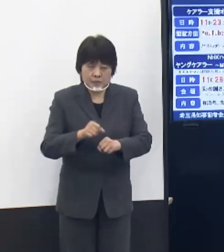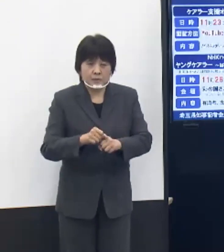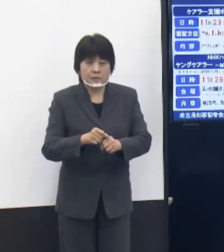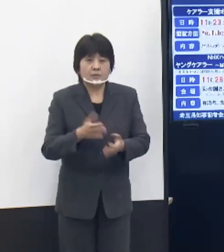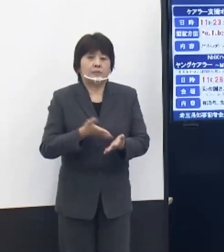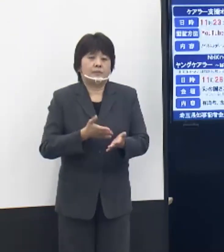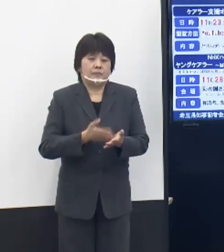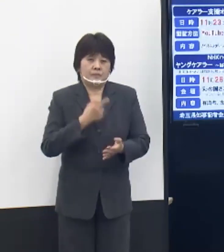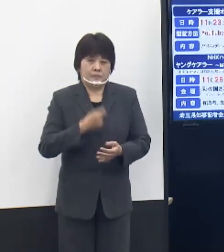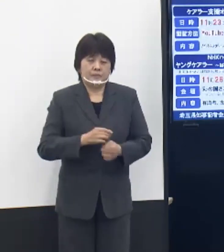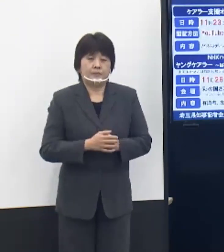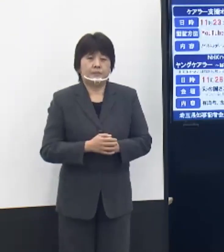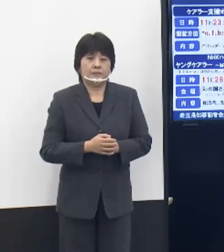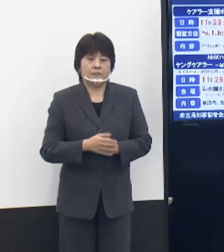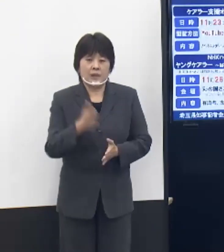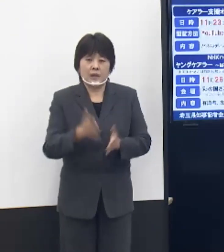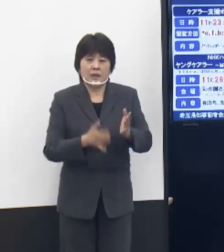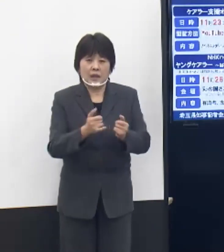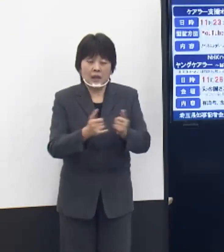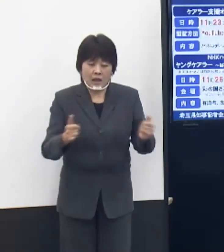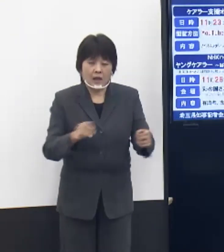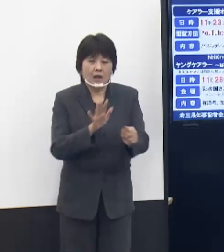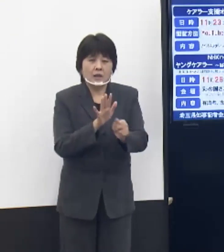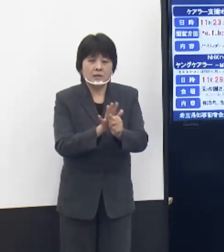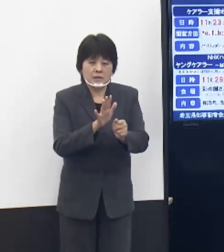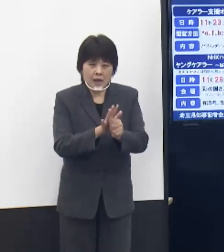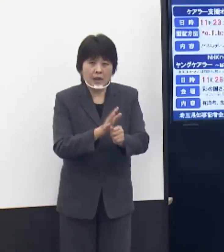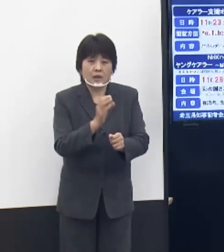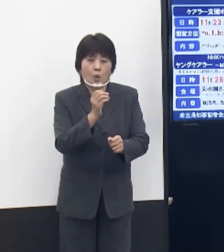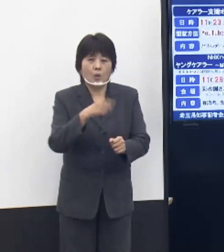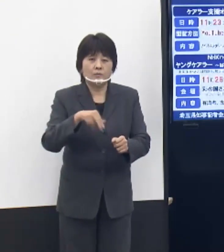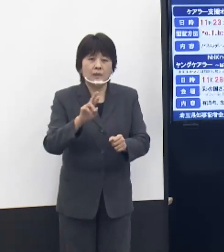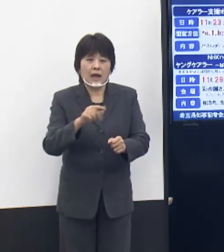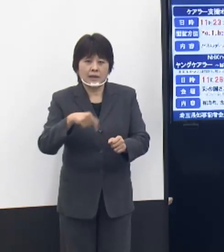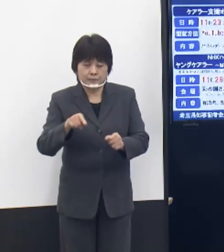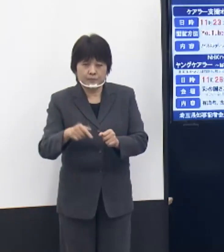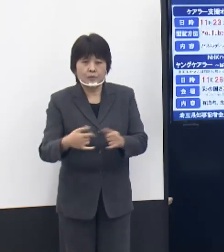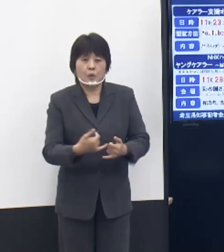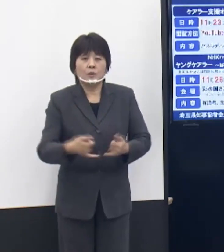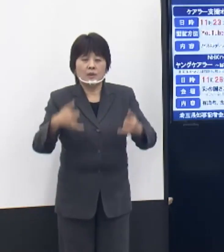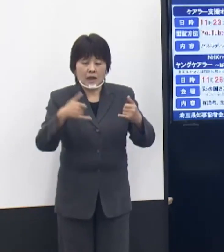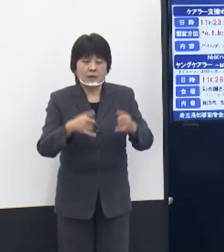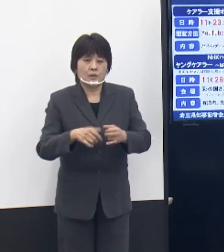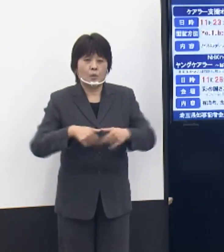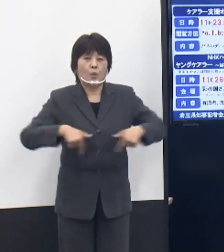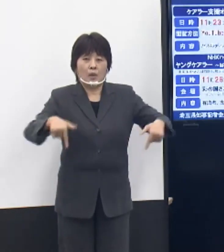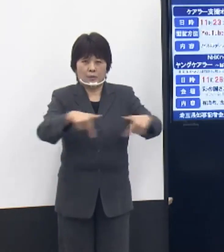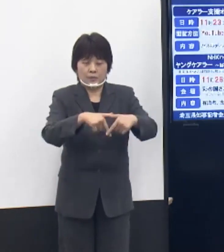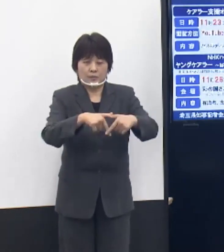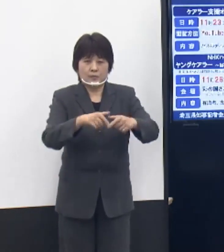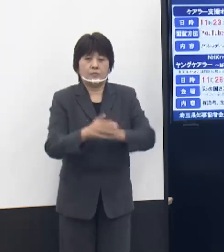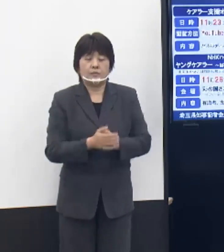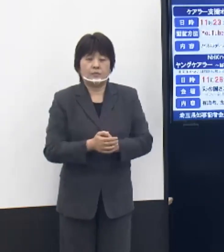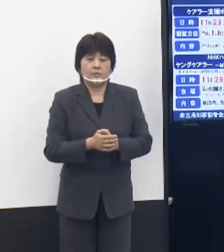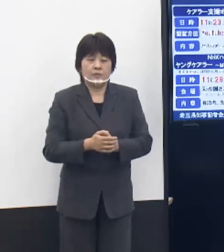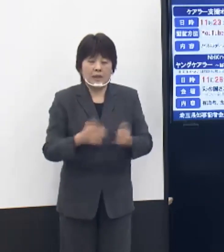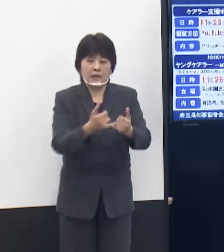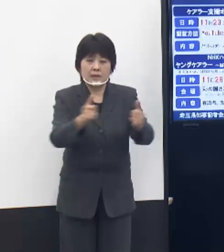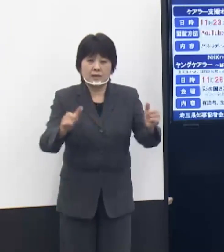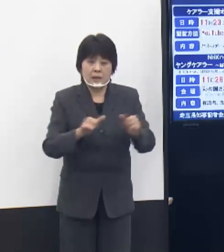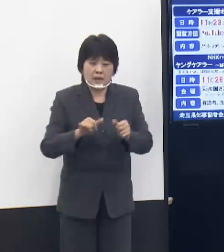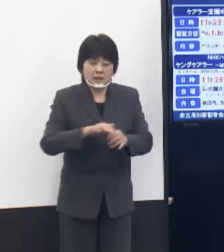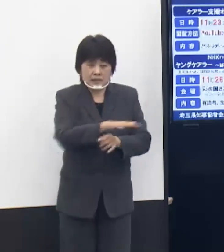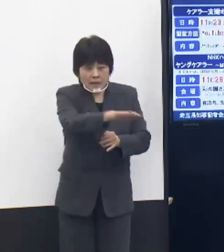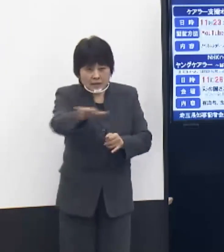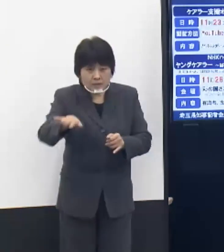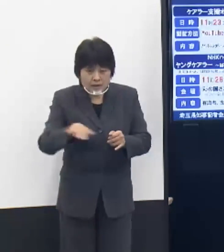ますが、はじめにケアラー支援オンラインフォーラムであります。ケアラーを理解し、社会全体で支え